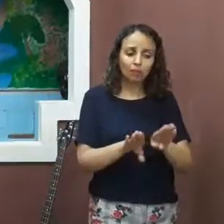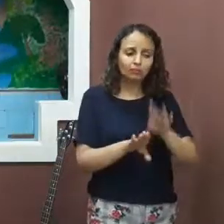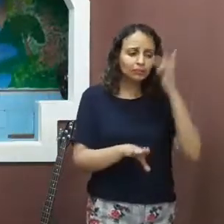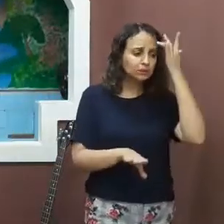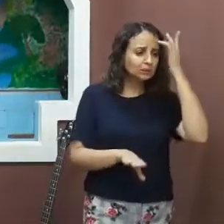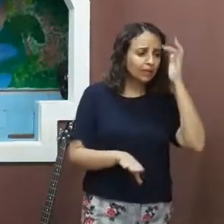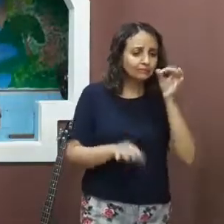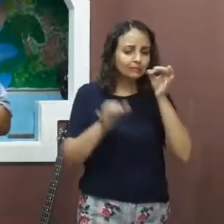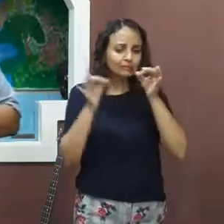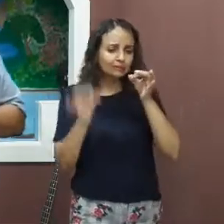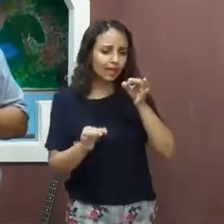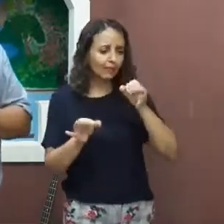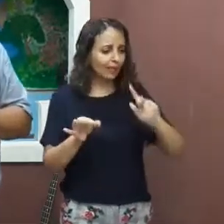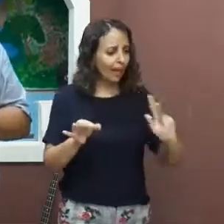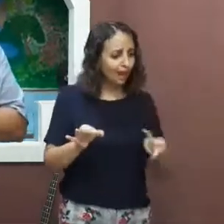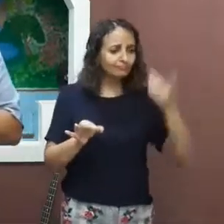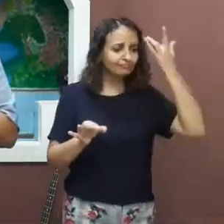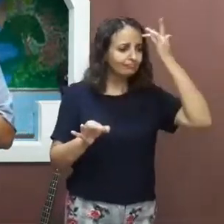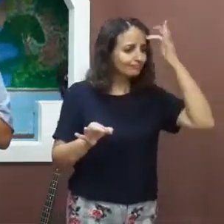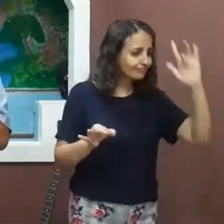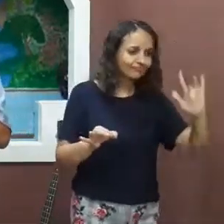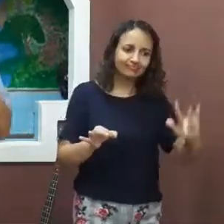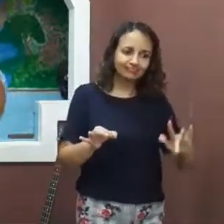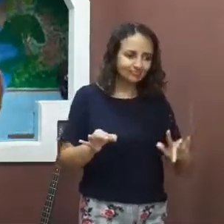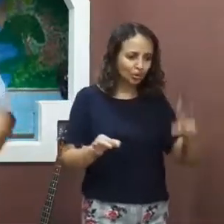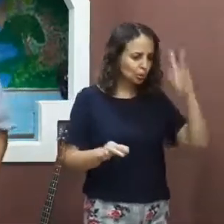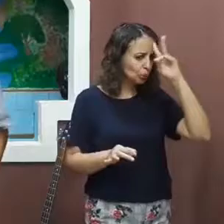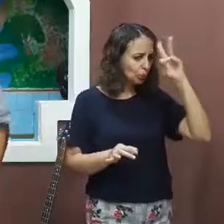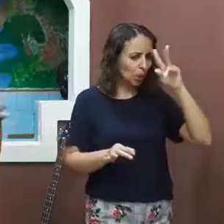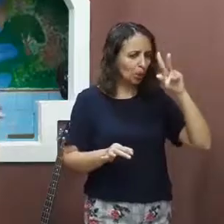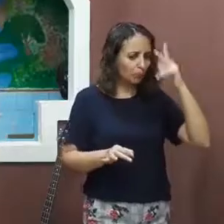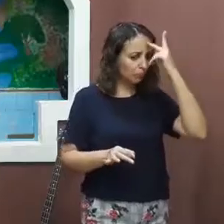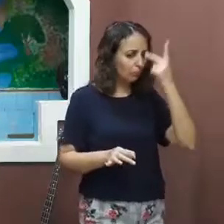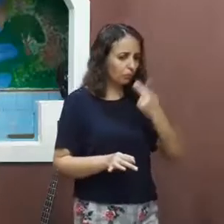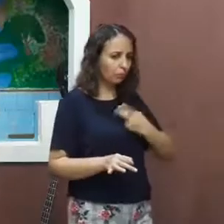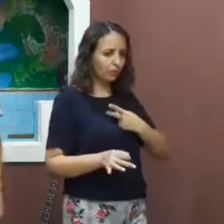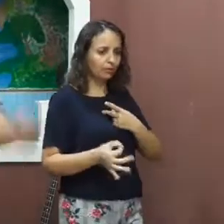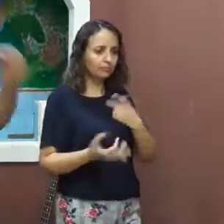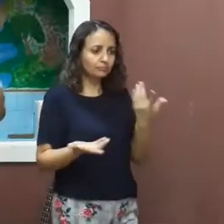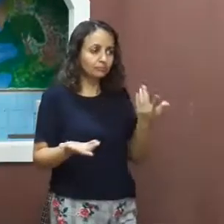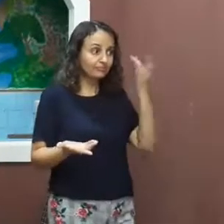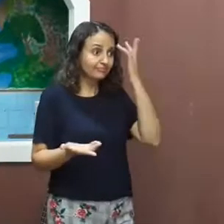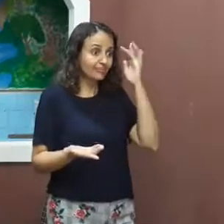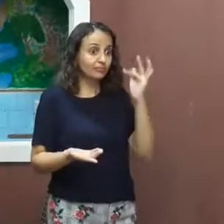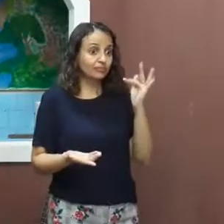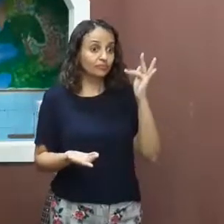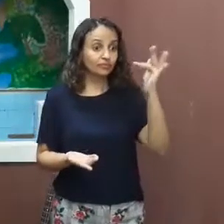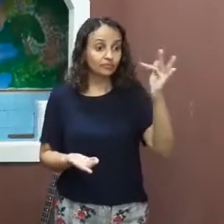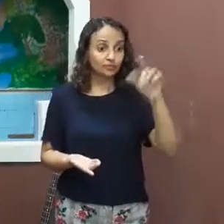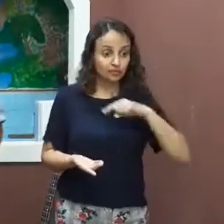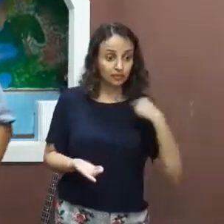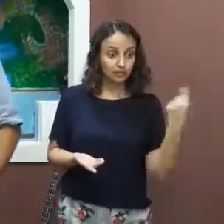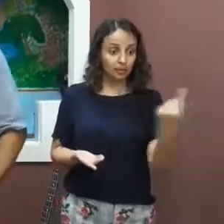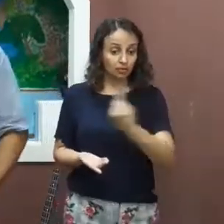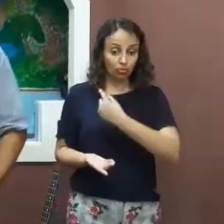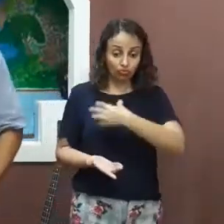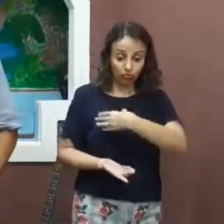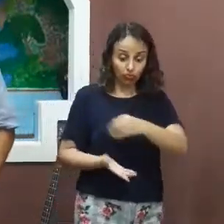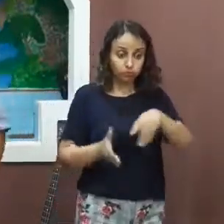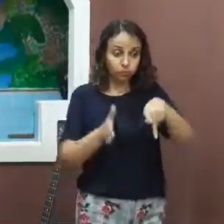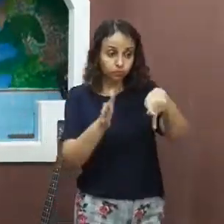povo que não sabe a sua história não sabe aquilo que está para ti. Nós somos filhos de